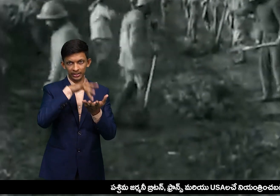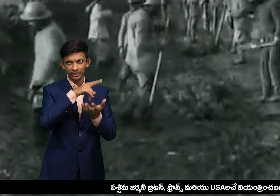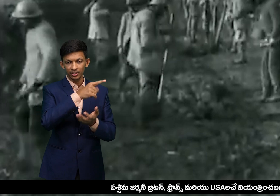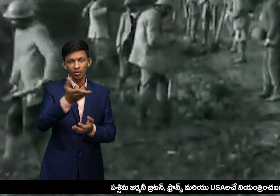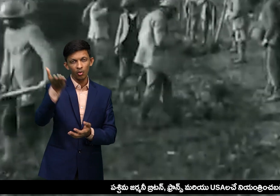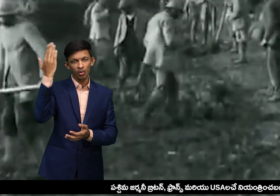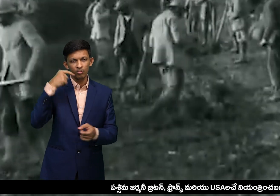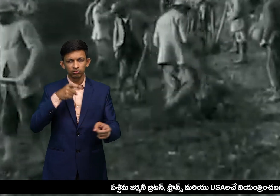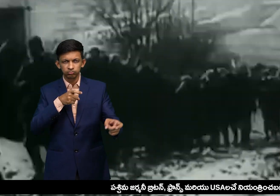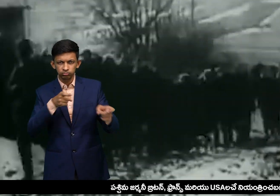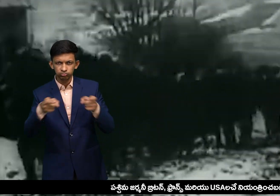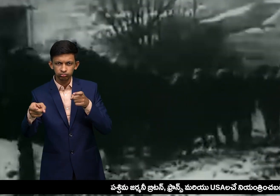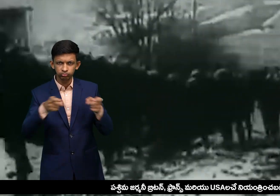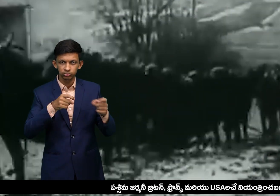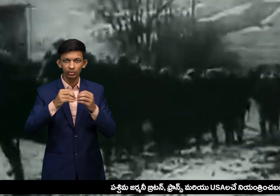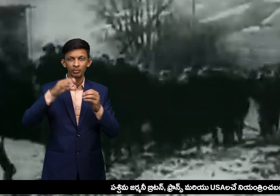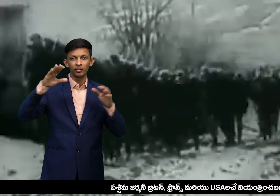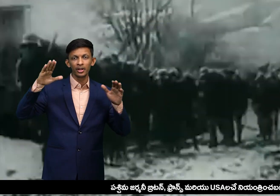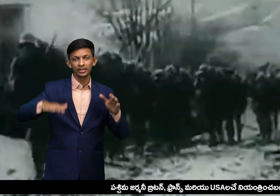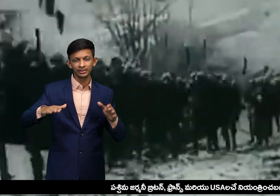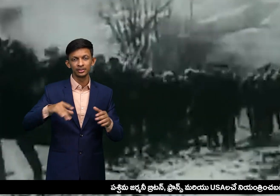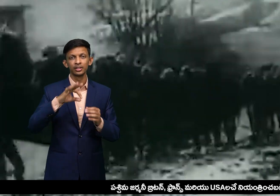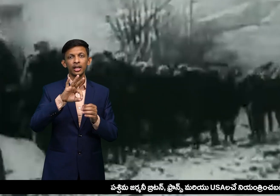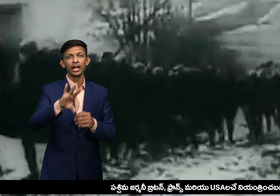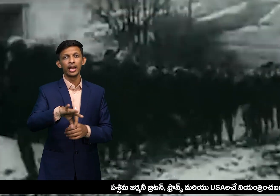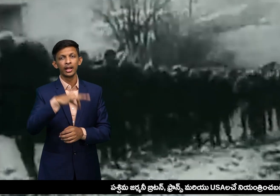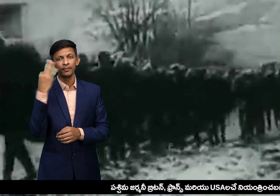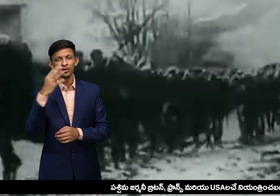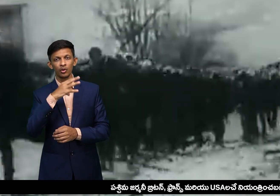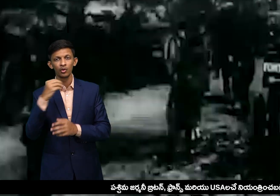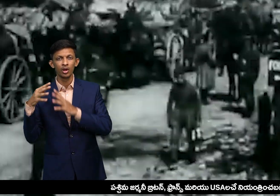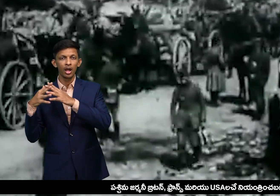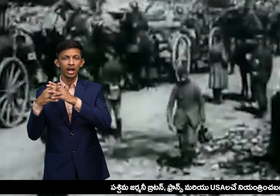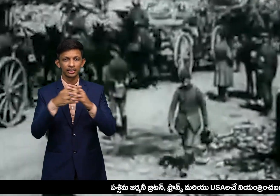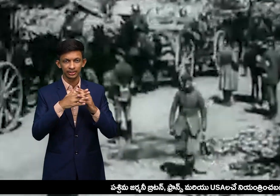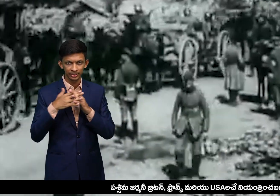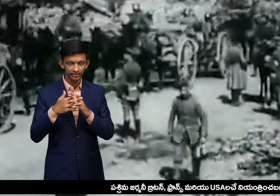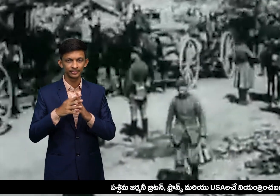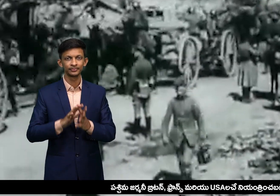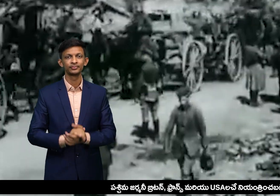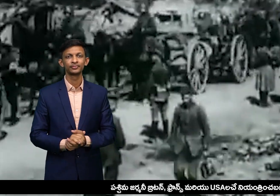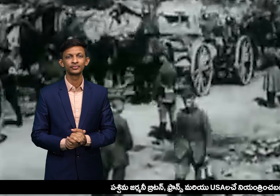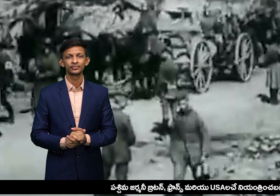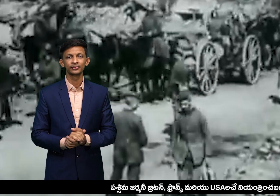పశ్చిమ జర్మనీ బ్రిటన్, ఫ్రాన్స్ మరియు యుఎస్ఏలచే నియంత్రించబడింది.